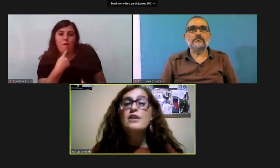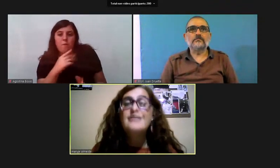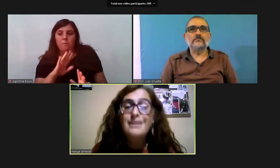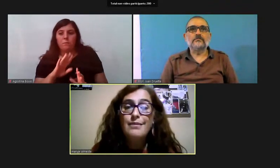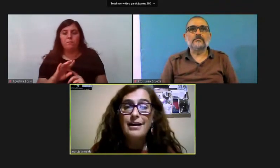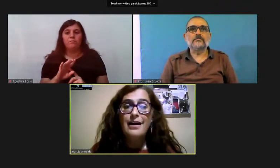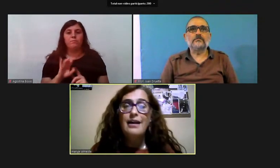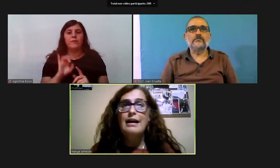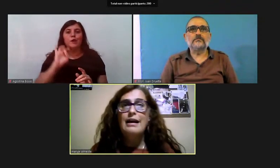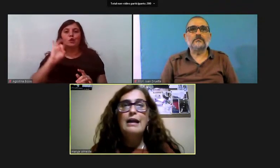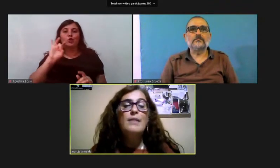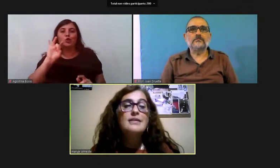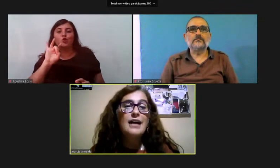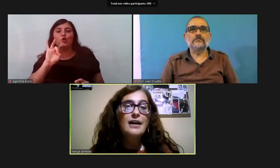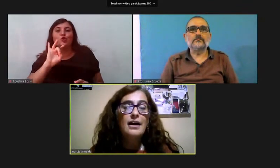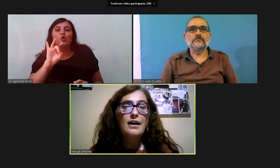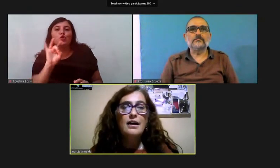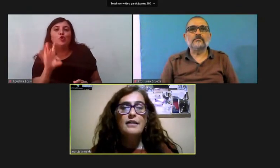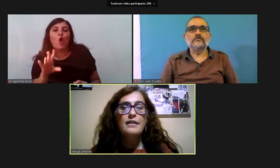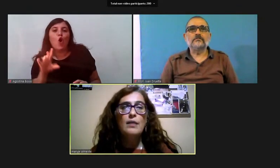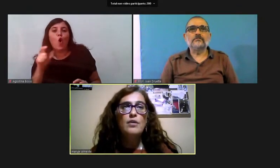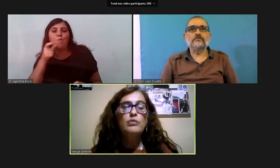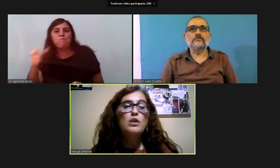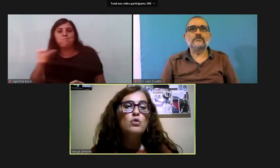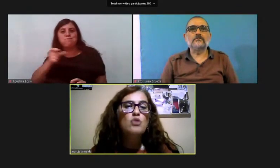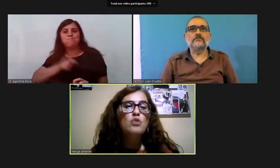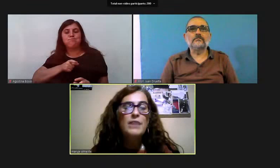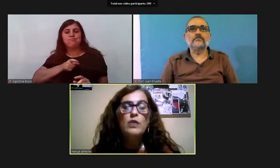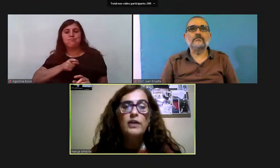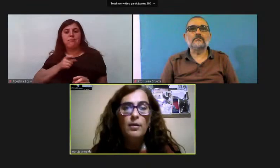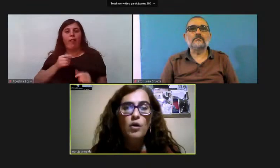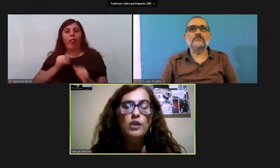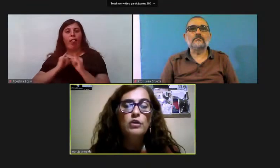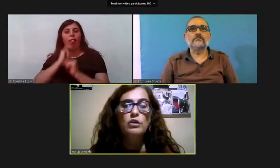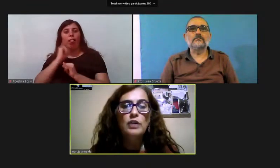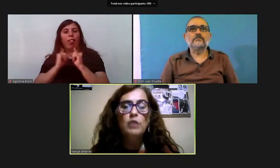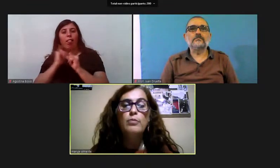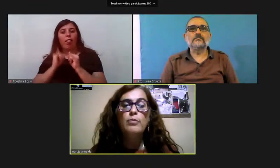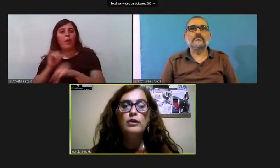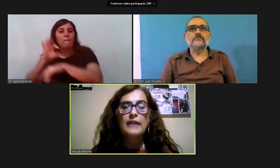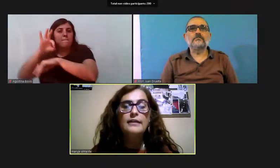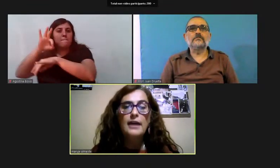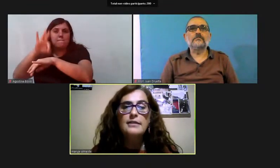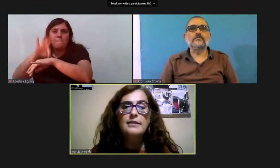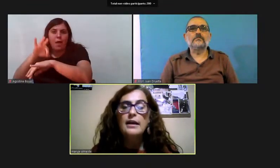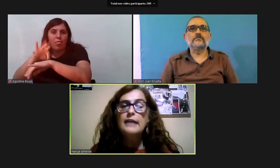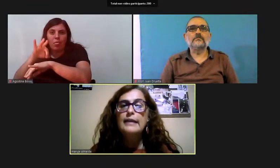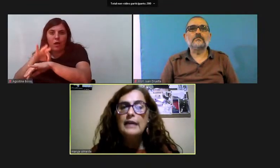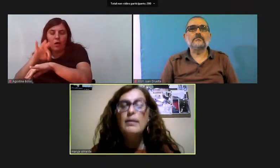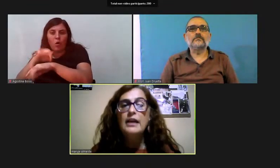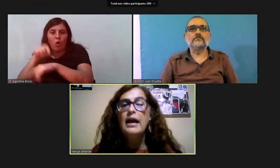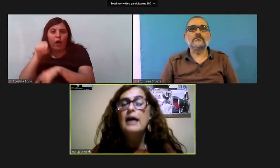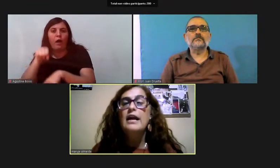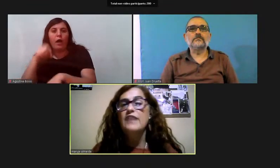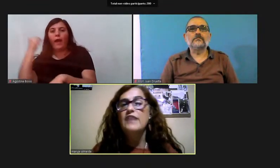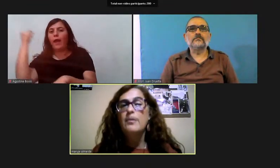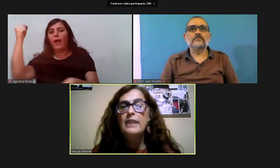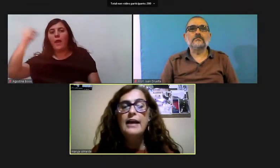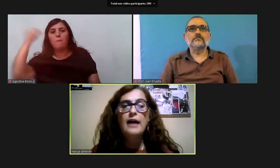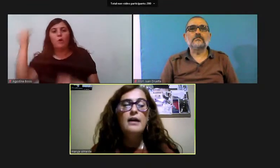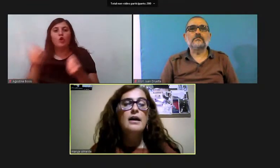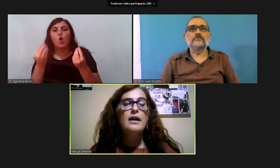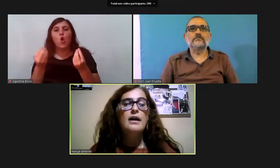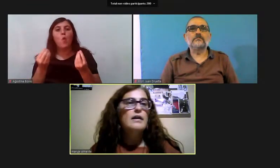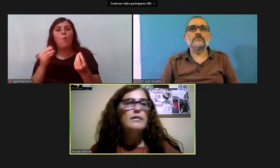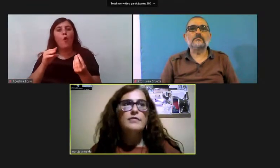solo recibe el mensaje, digamos, de un discurso médico hegemónico, en donde lo importante es de qué manera la